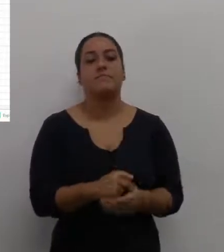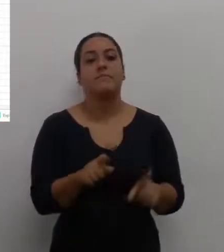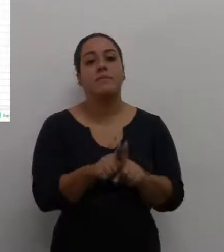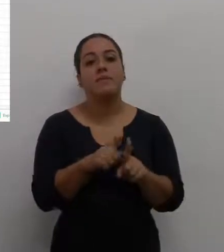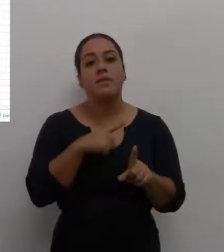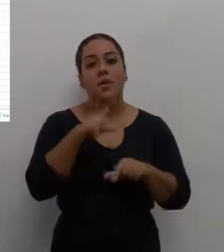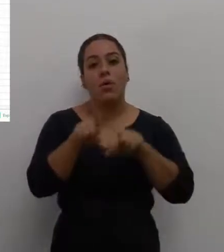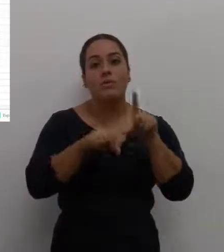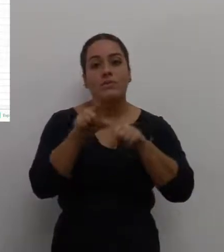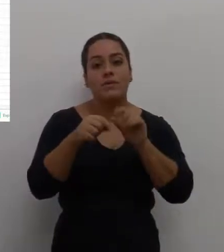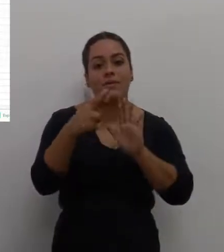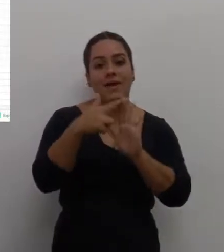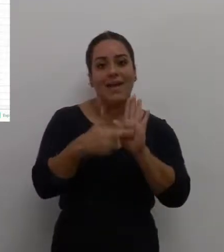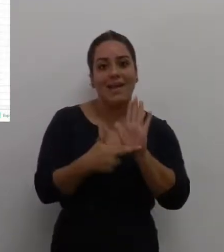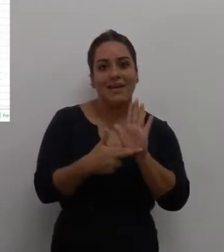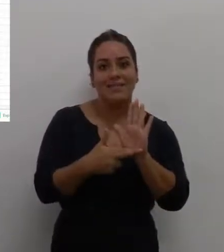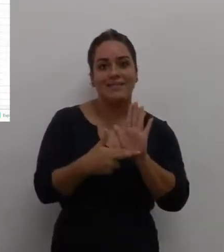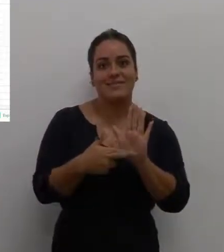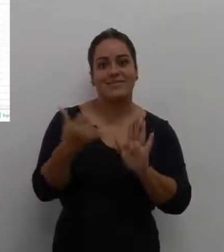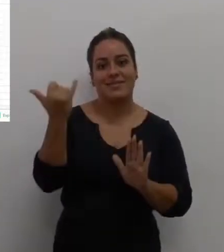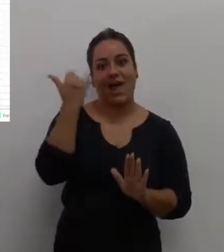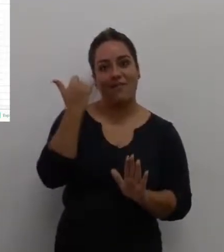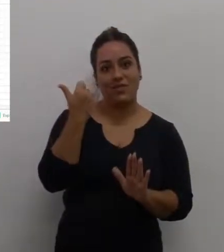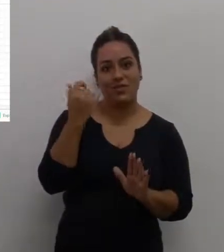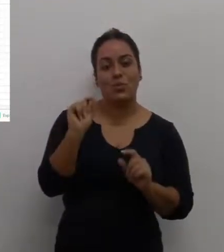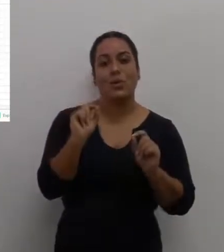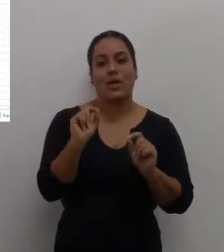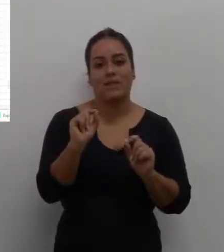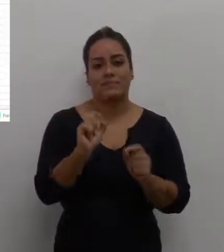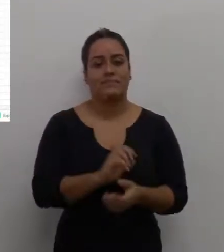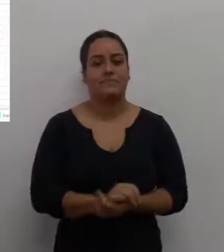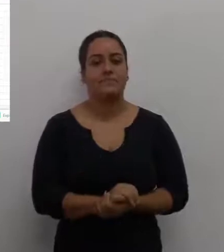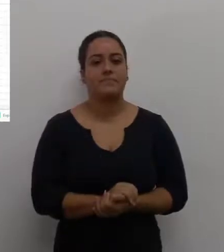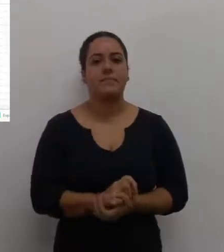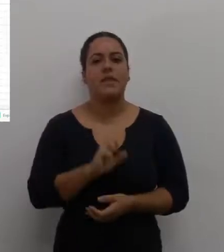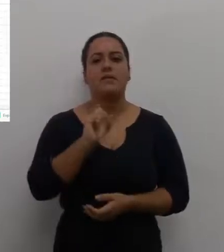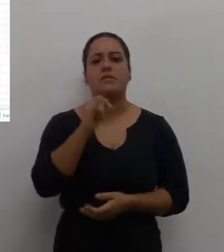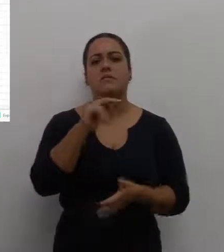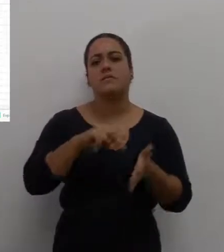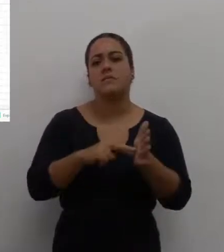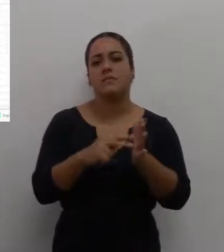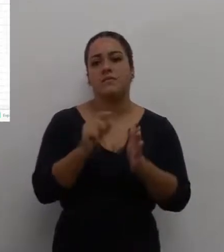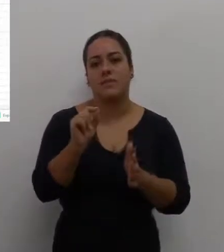Temos também a opção regras de notificação. O que que significa isso? Significa que